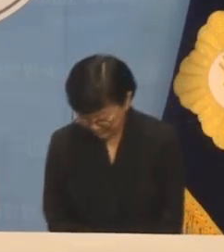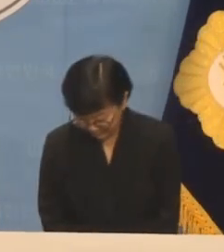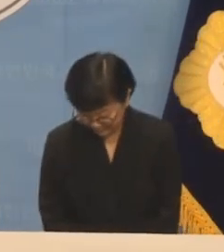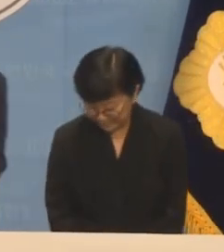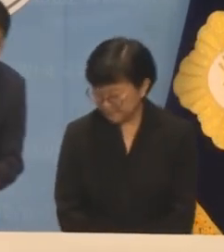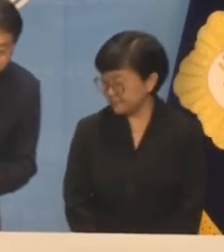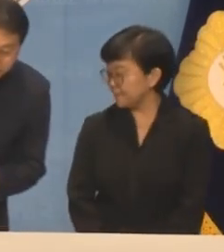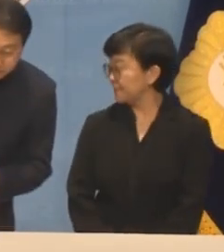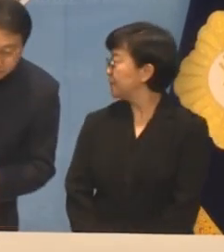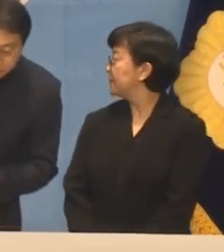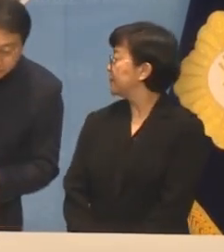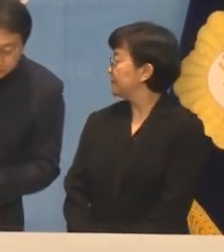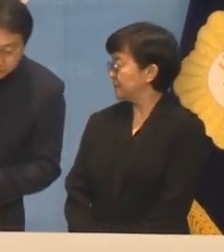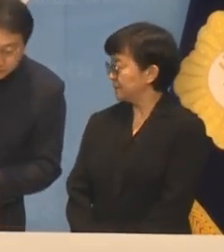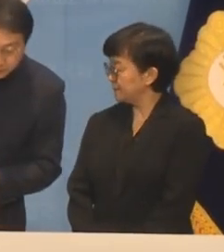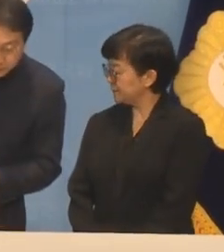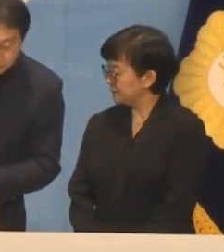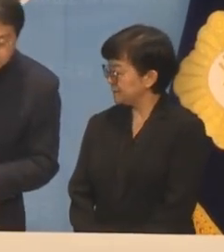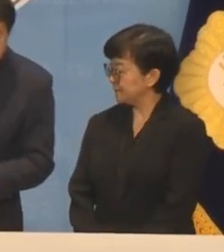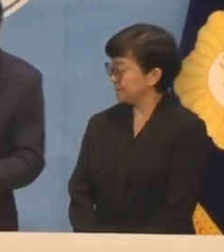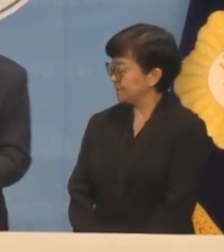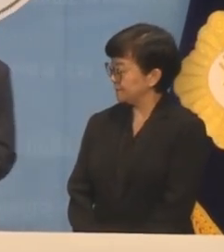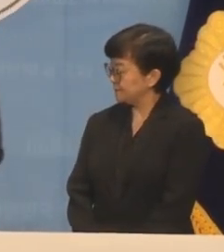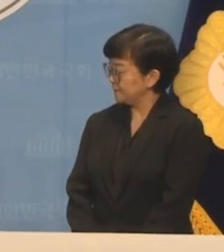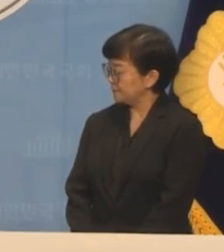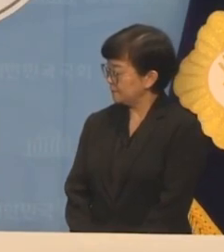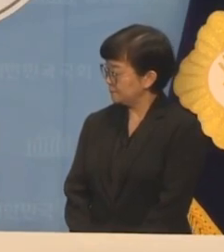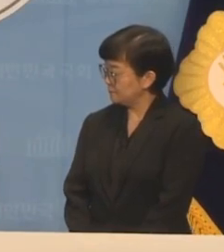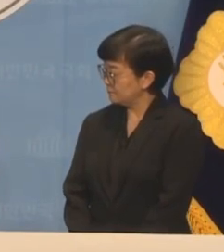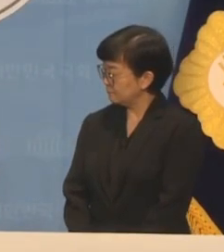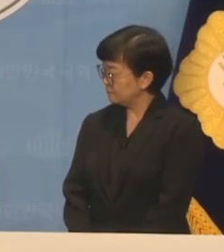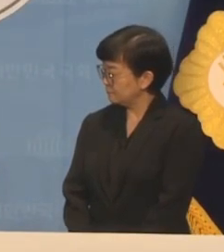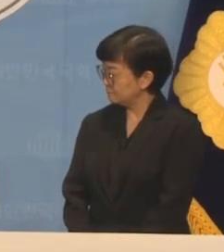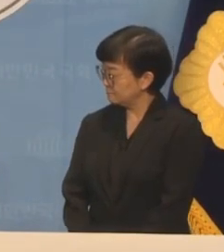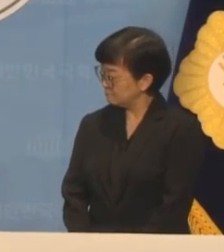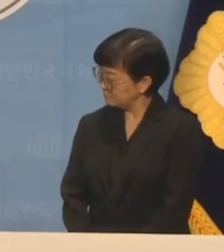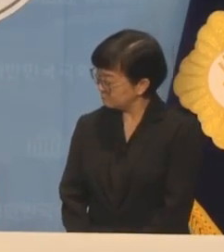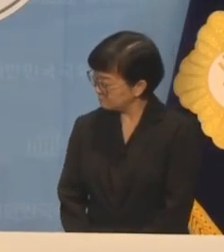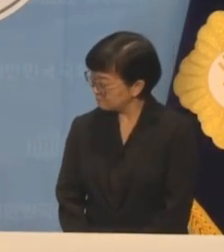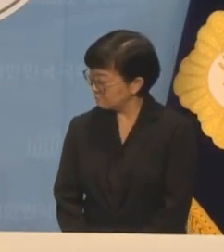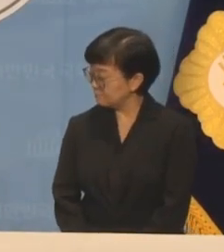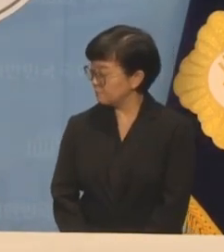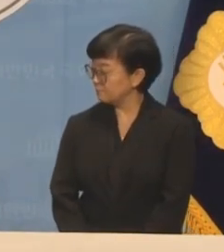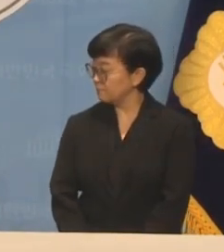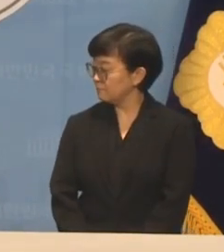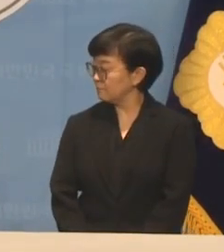소개까지는 제가 하겠습니다. 있어 보자.